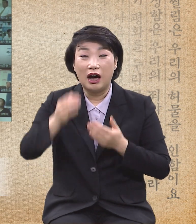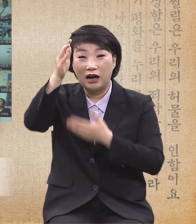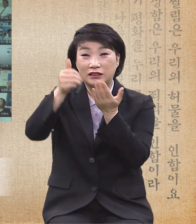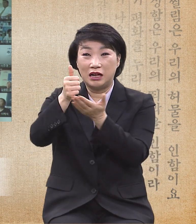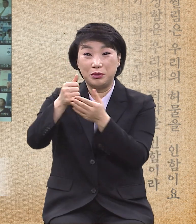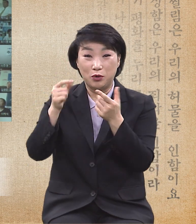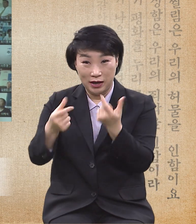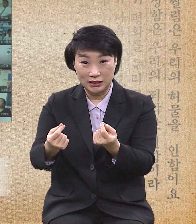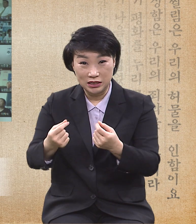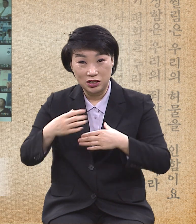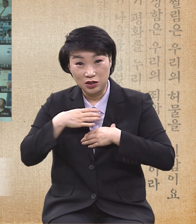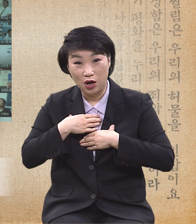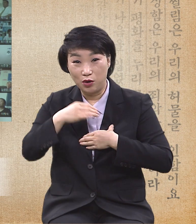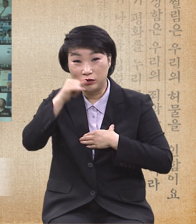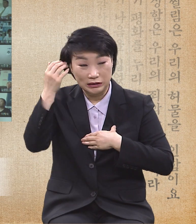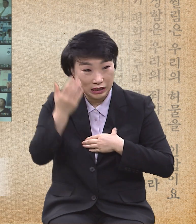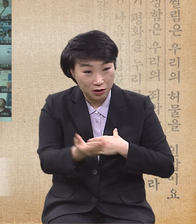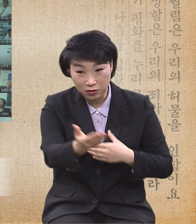하나님을 그렇게 경외하나요?